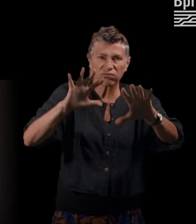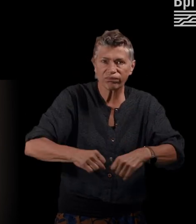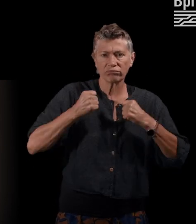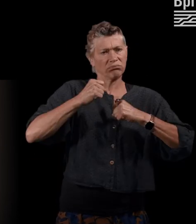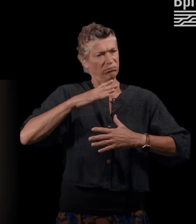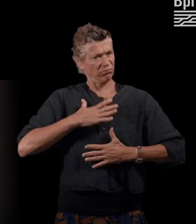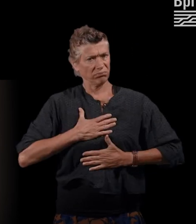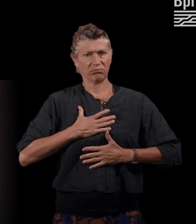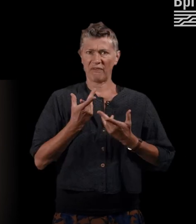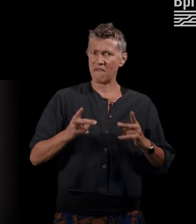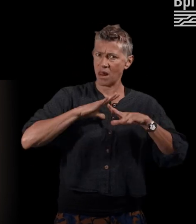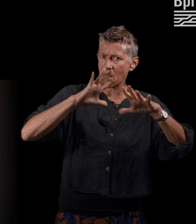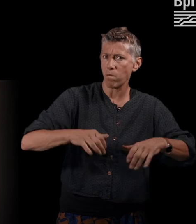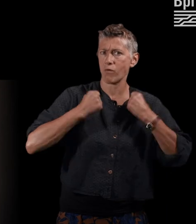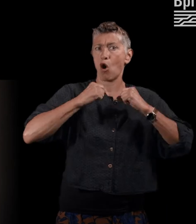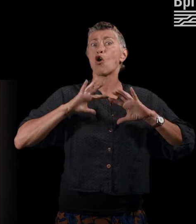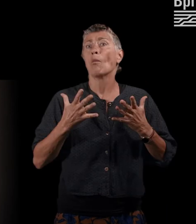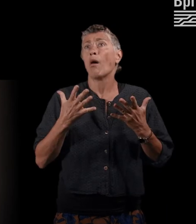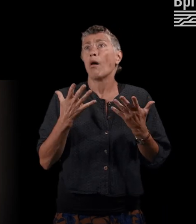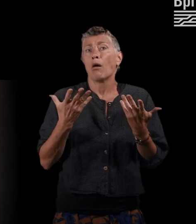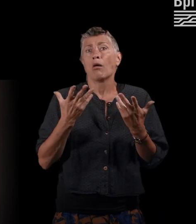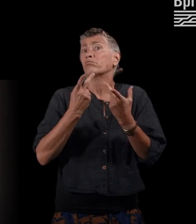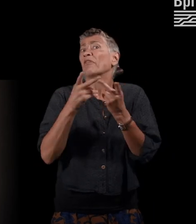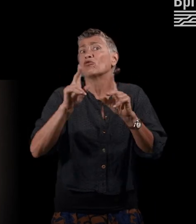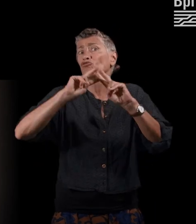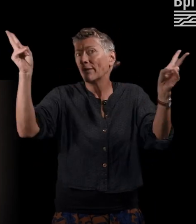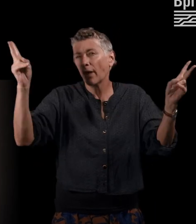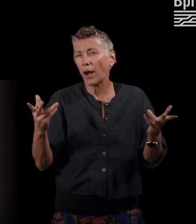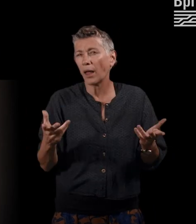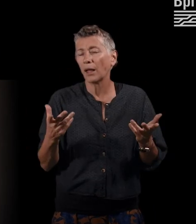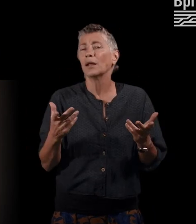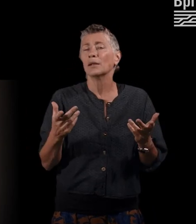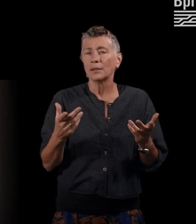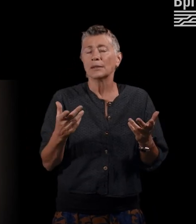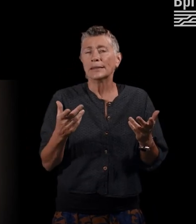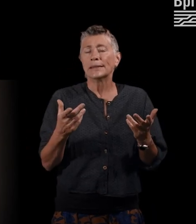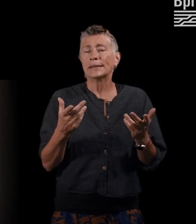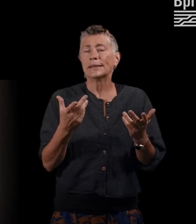ville et des villes en général et tout de même